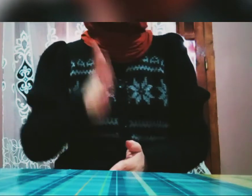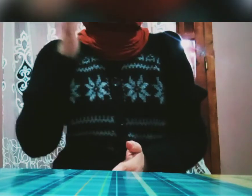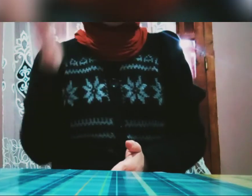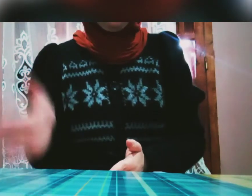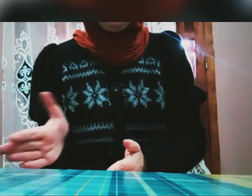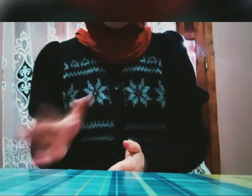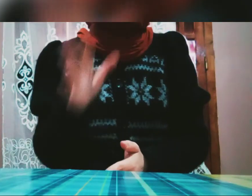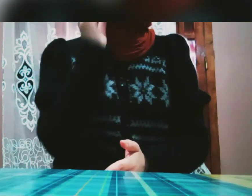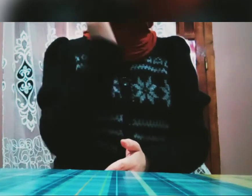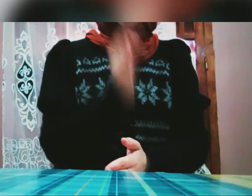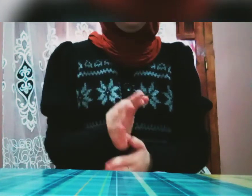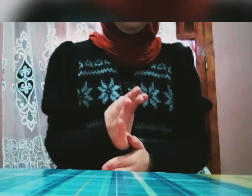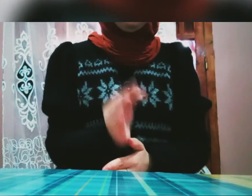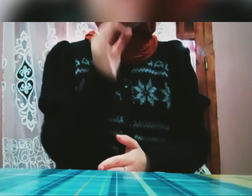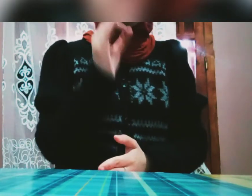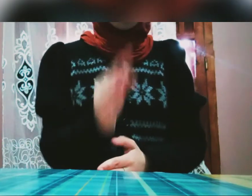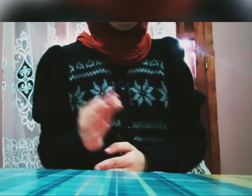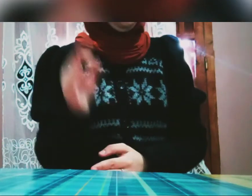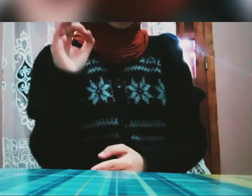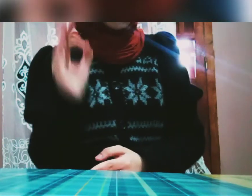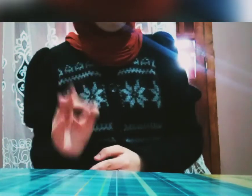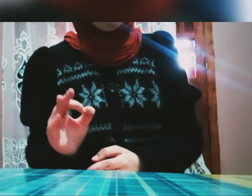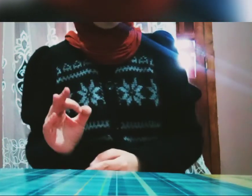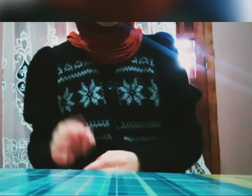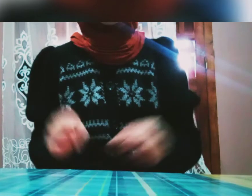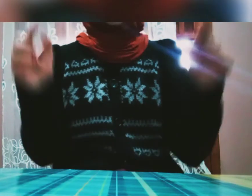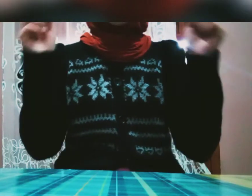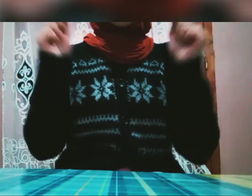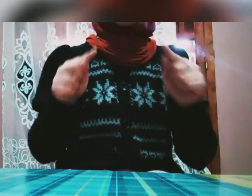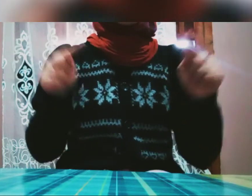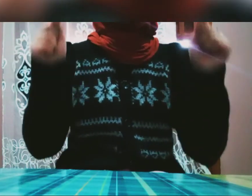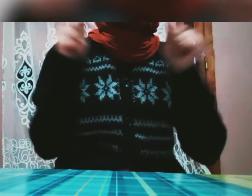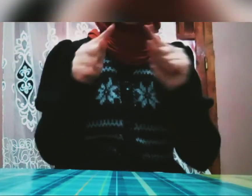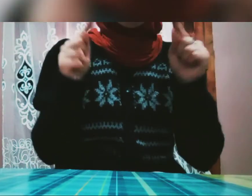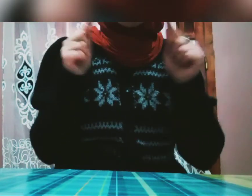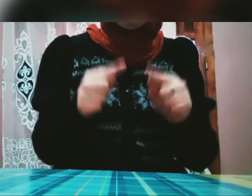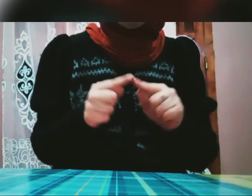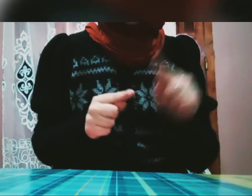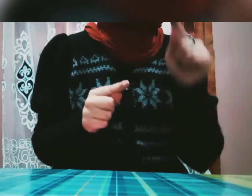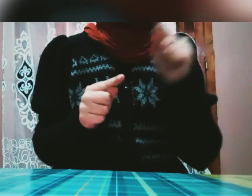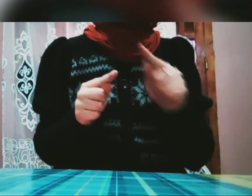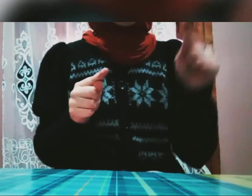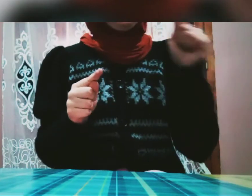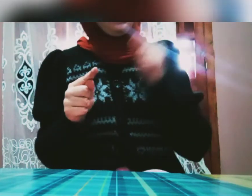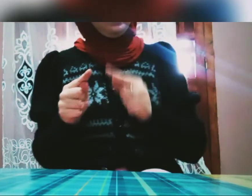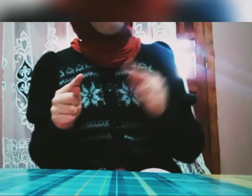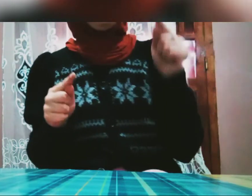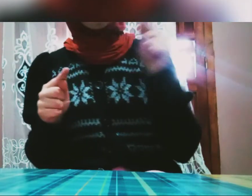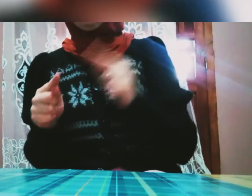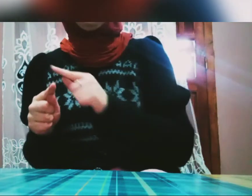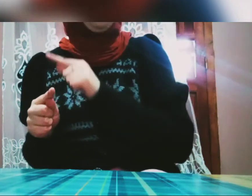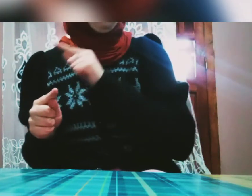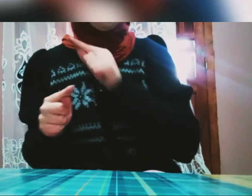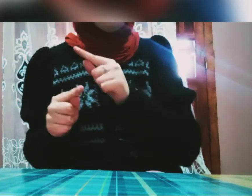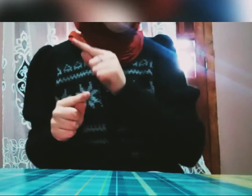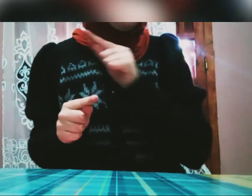مصر، صدقني ربي راح يشوف تعبك، وابقى صابر وكن على يقين بأن الله لا يضيع أجر من أحسن